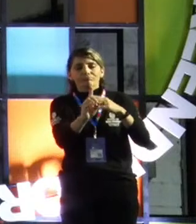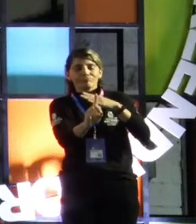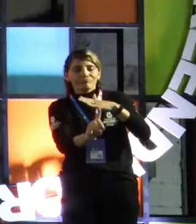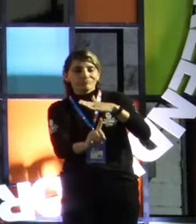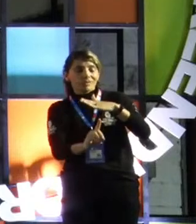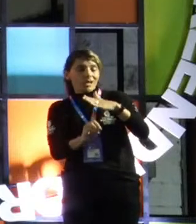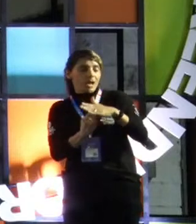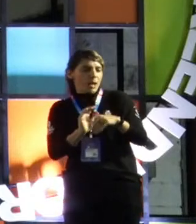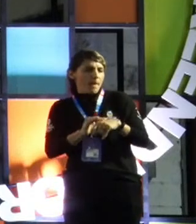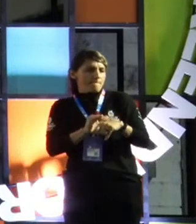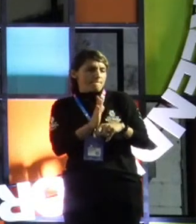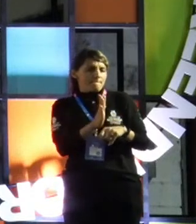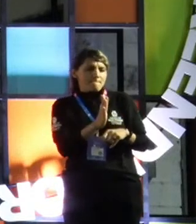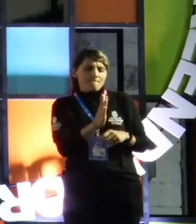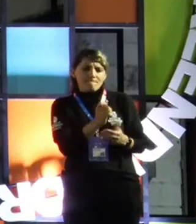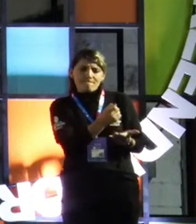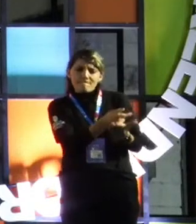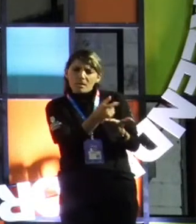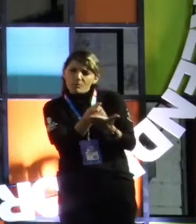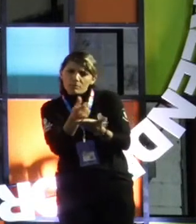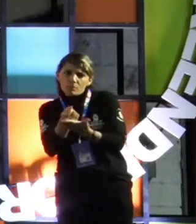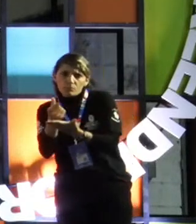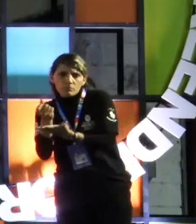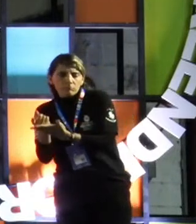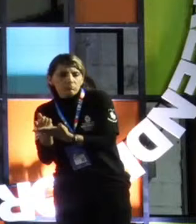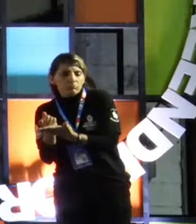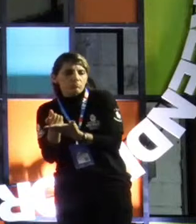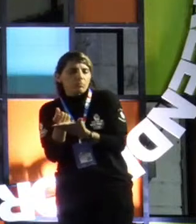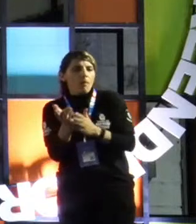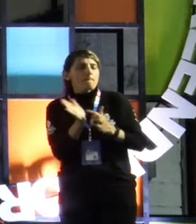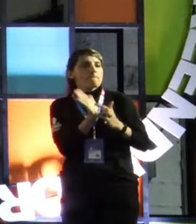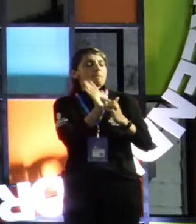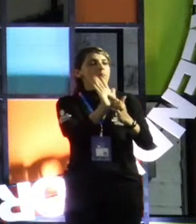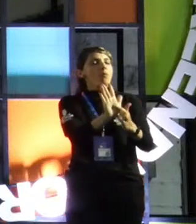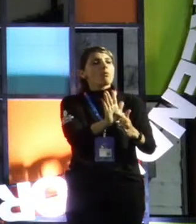teu canal você vai lá, posta aquilo ali e começa a monetizar.